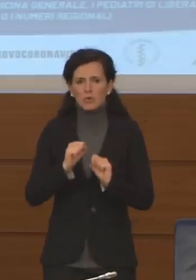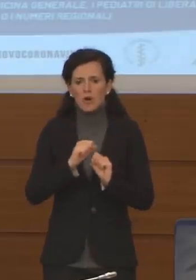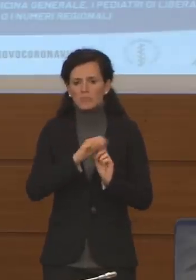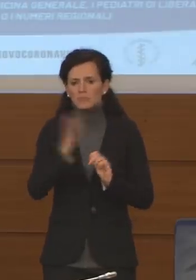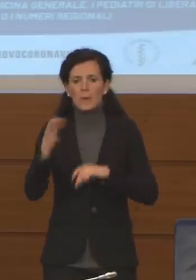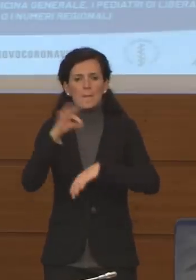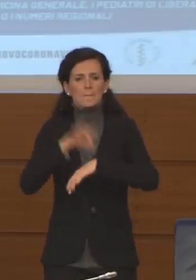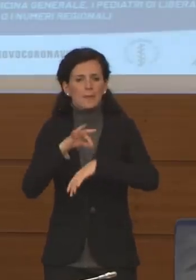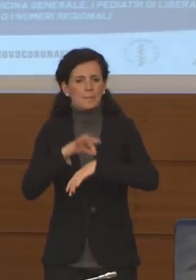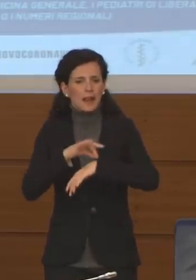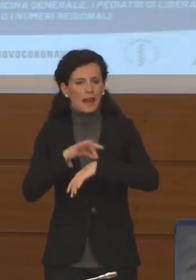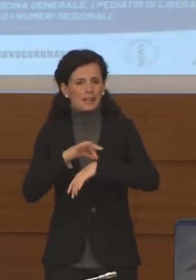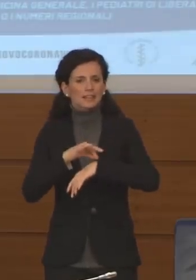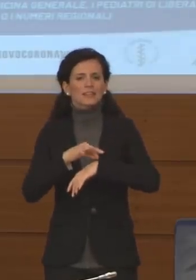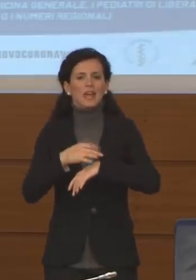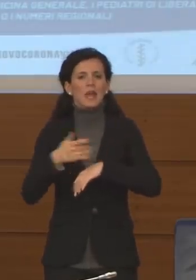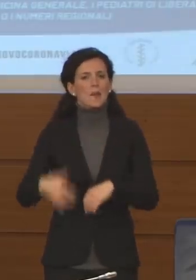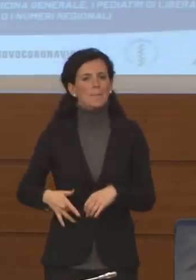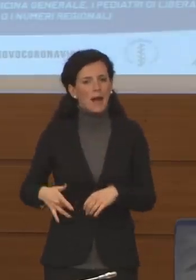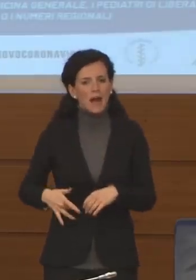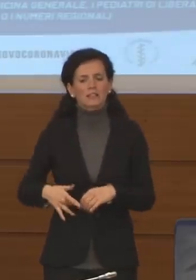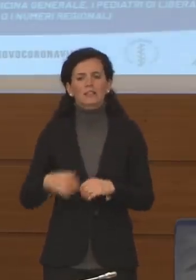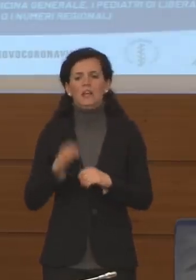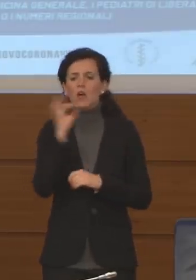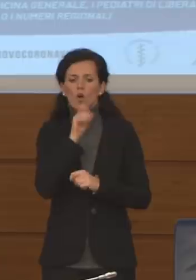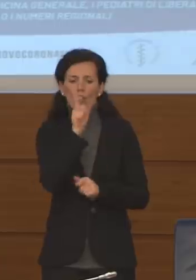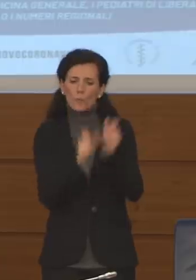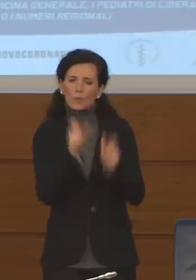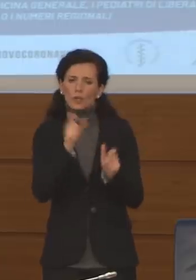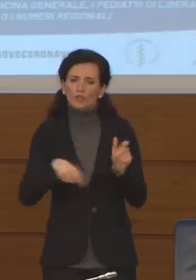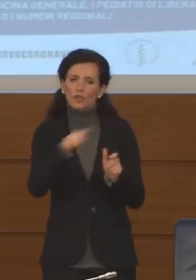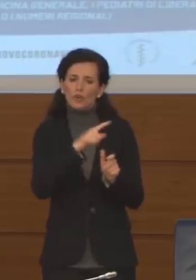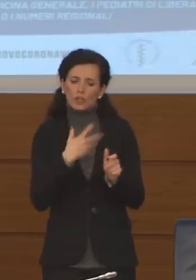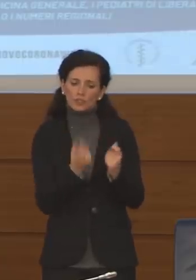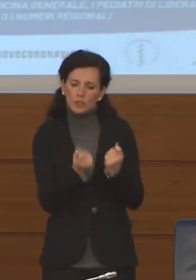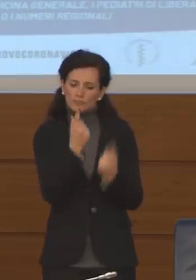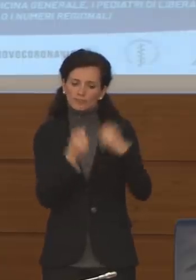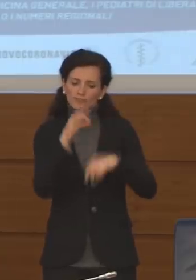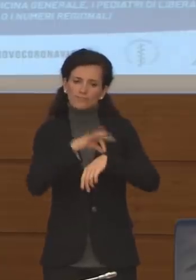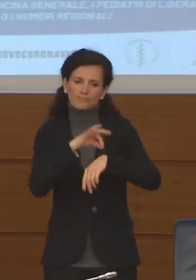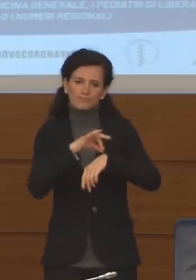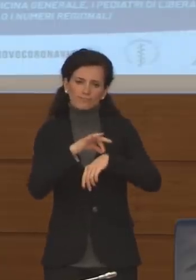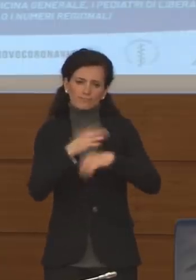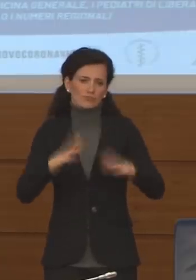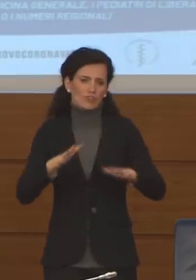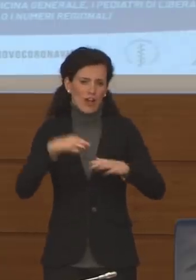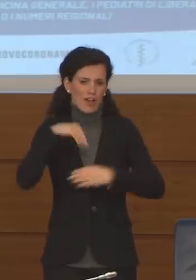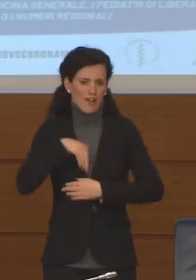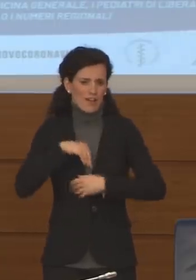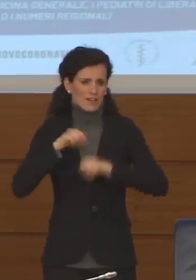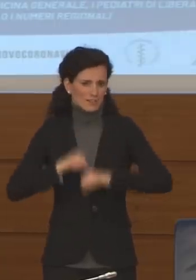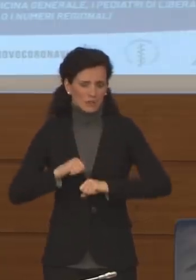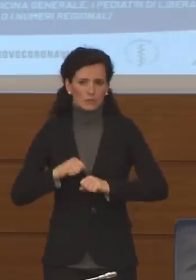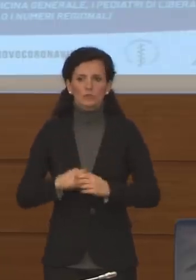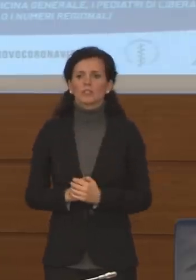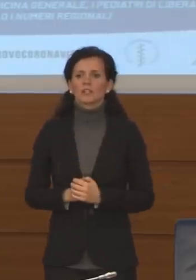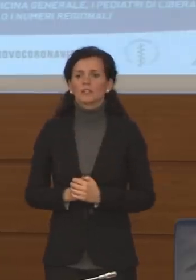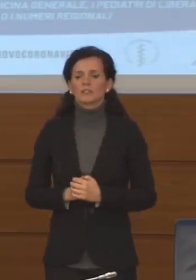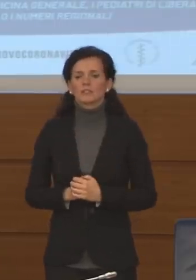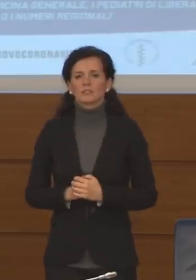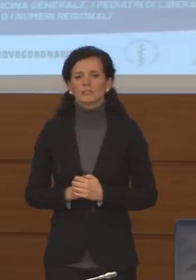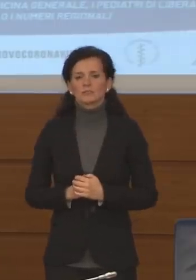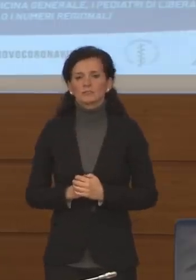epatiche o persone portatrici di patologie neoplastiche questo è un dato che